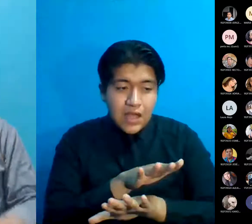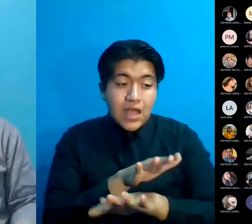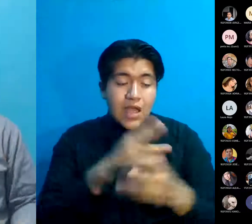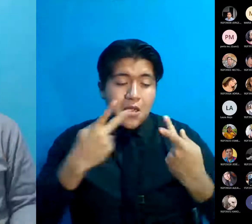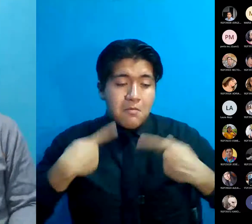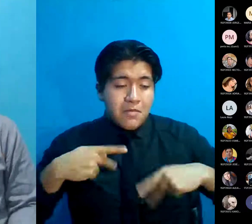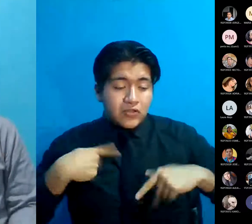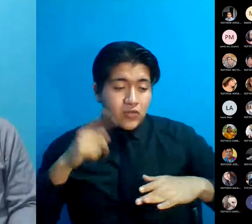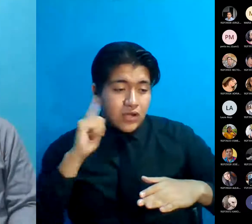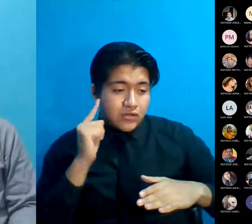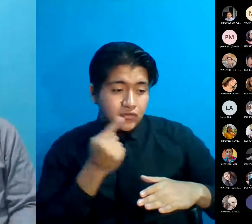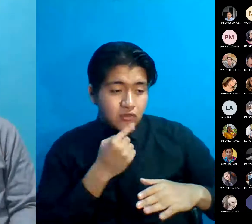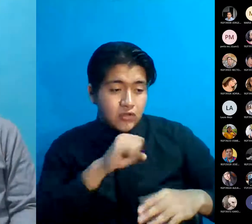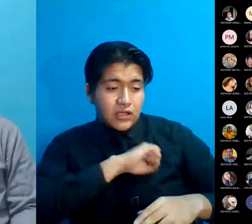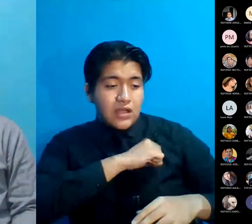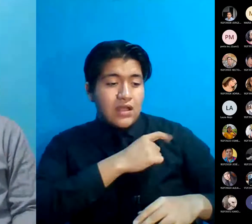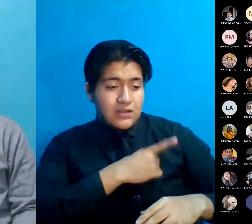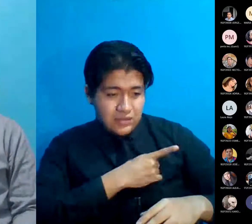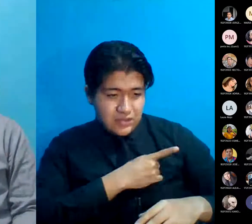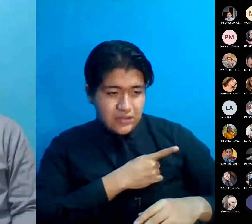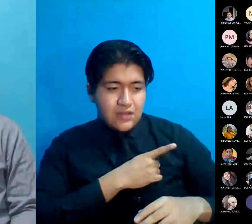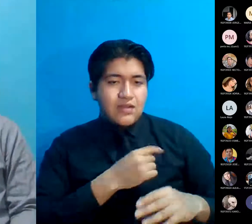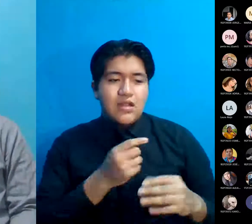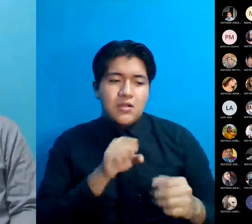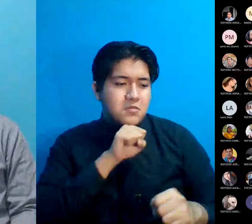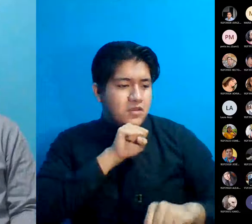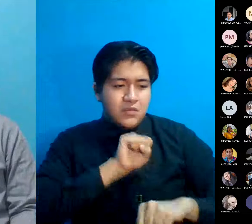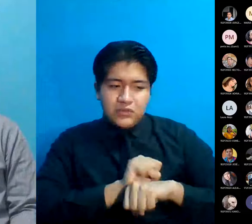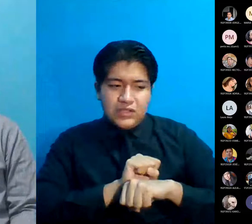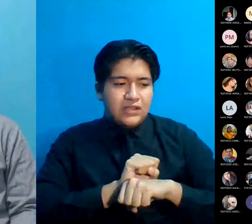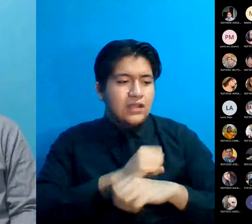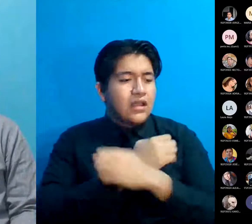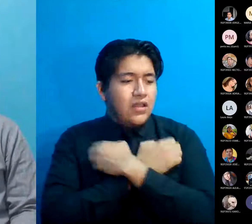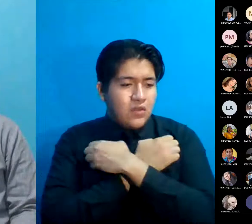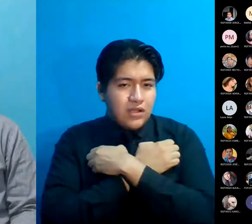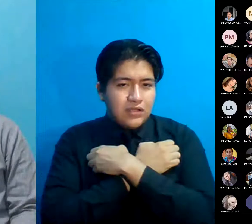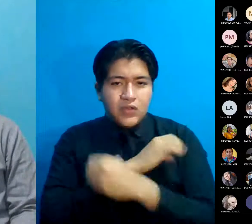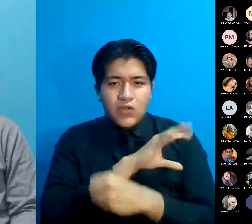de salud y educación en lengua de señas, porque